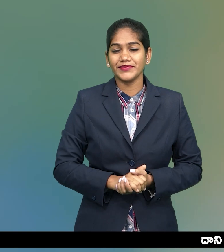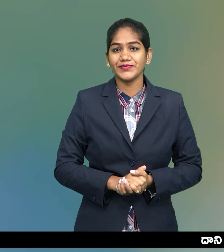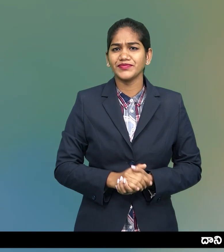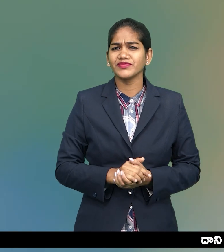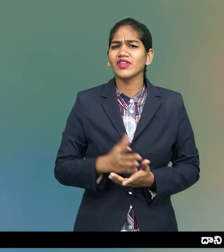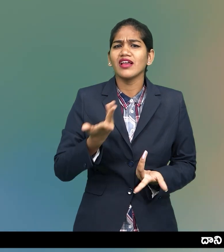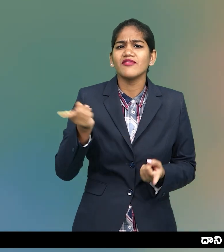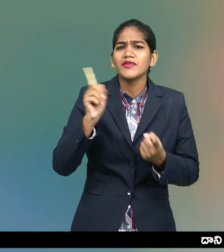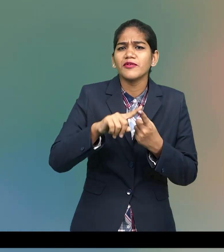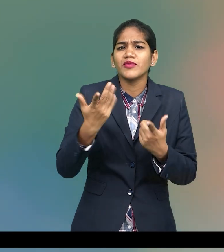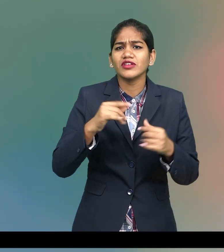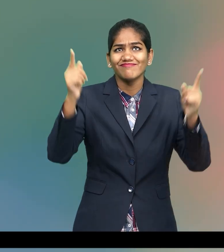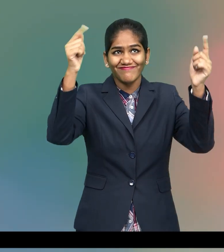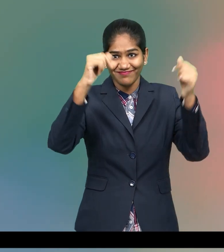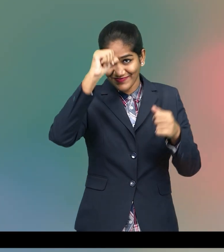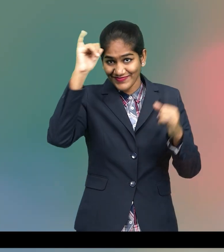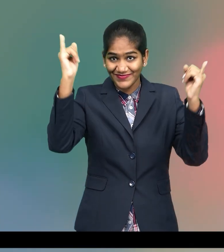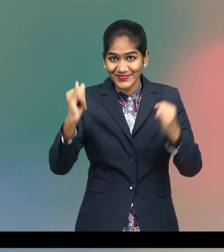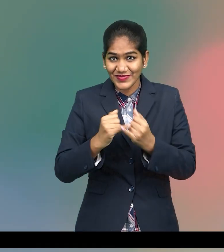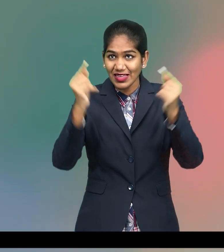దాని పొడవు కారణంగా తీర ప్రాంతం